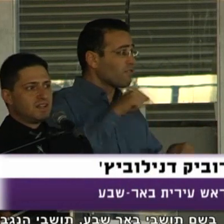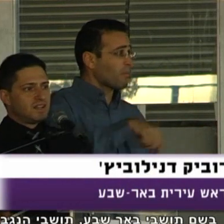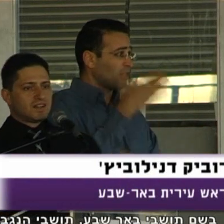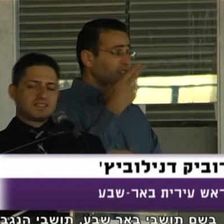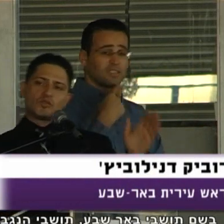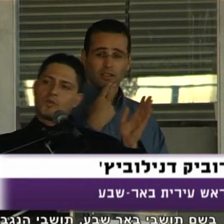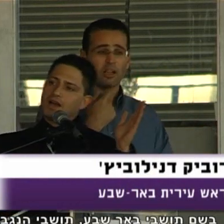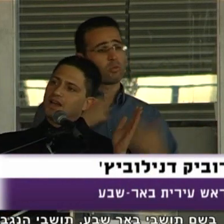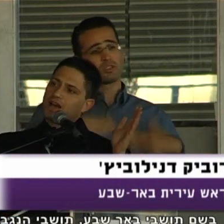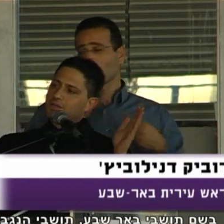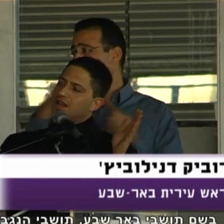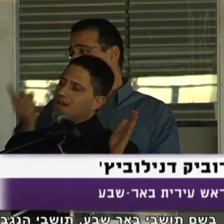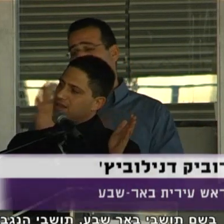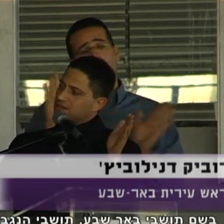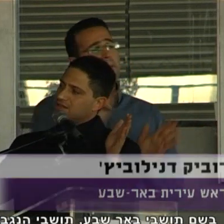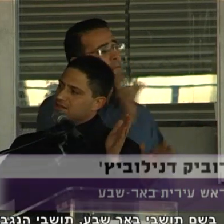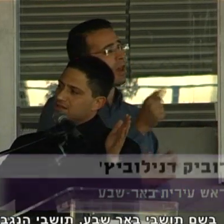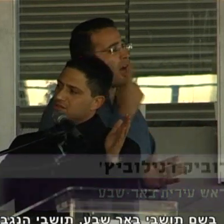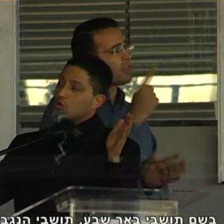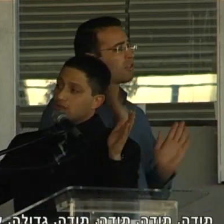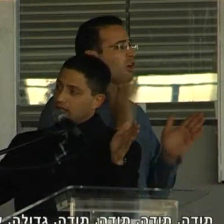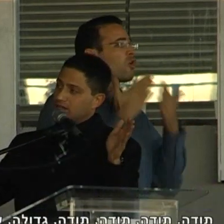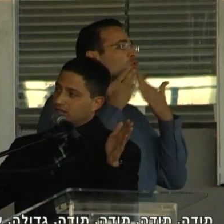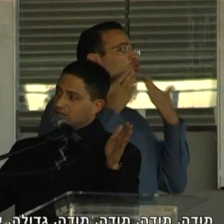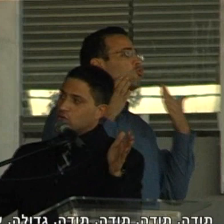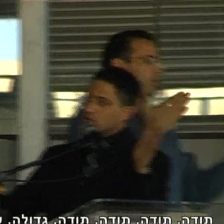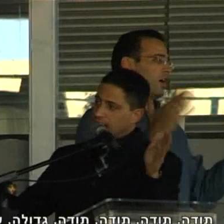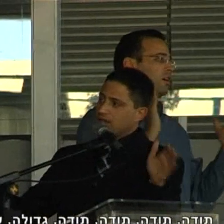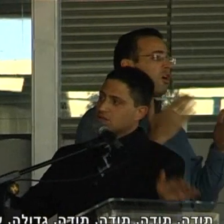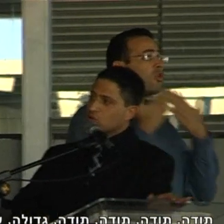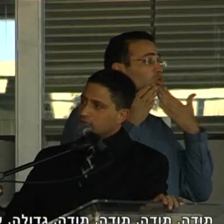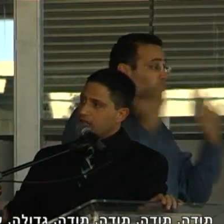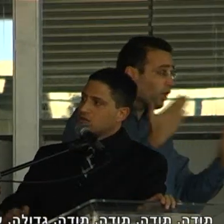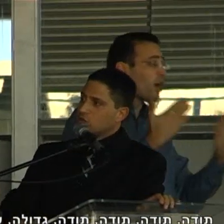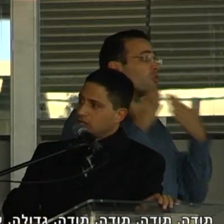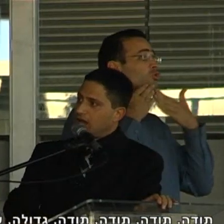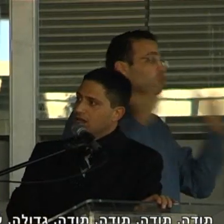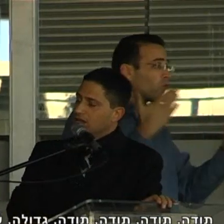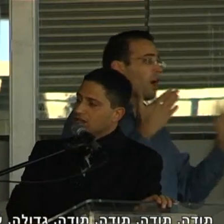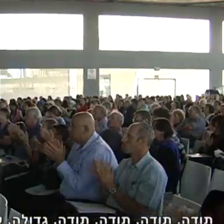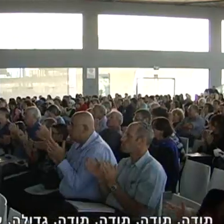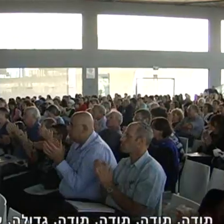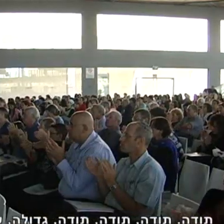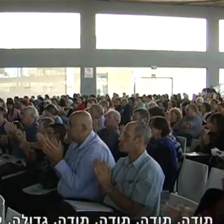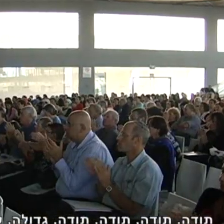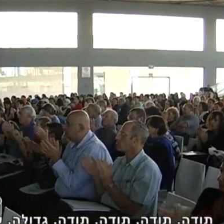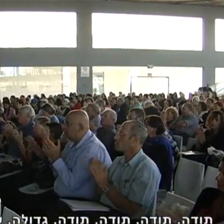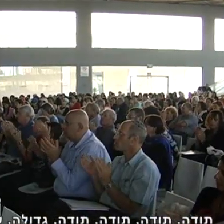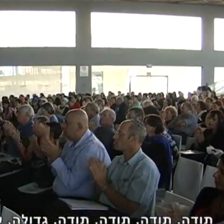ישראל, רצינו לומר לך רק מילה אחת. תודה. תודה, תודה, תודה